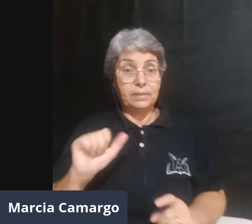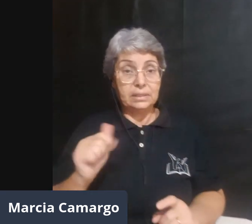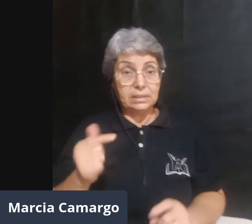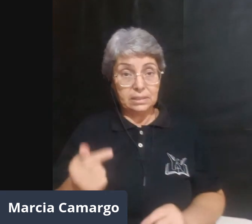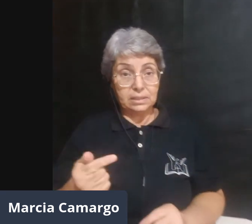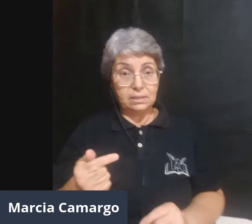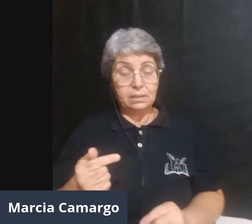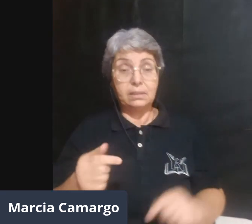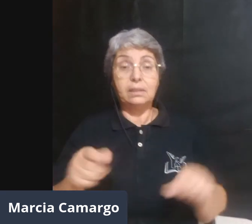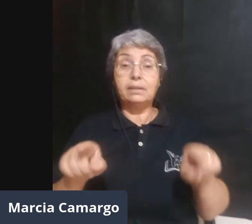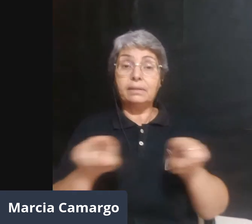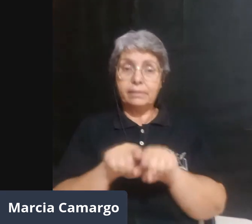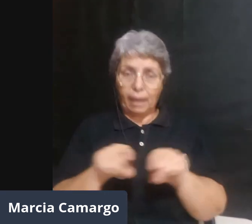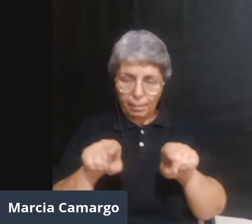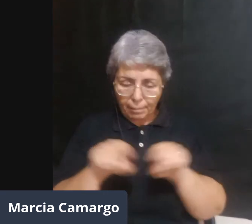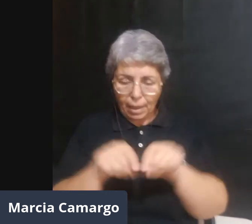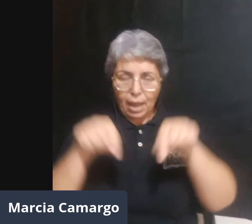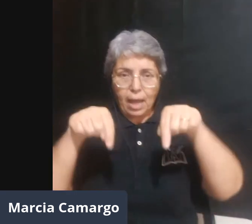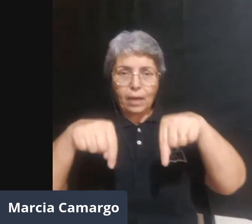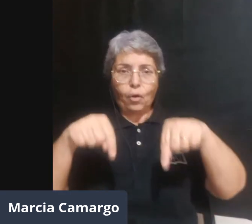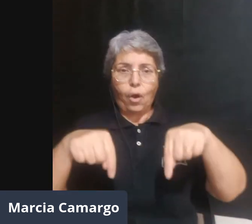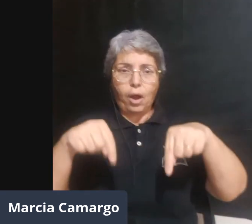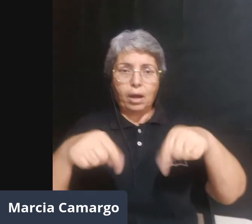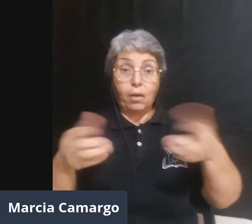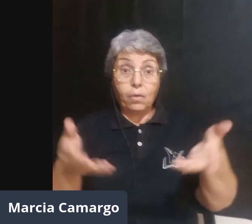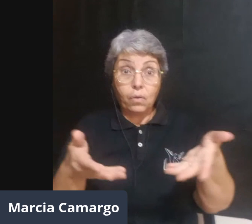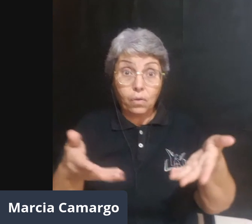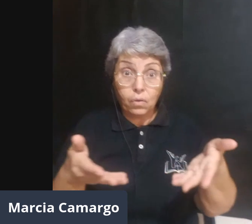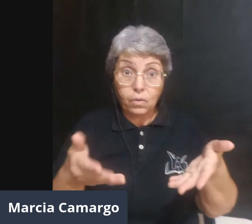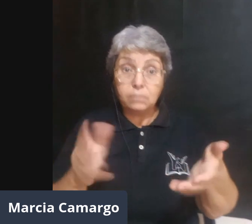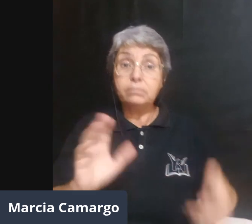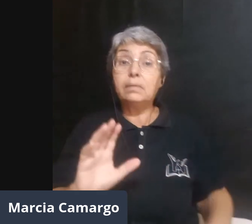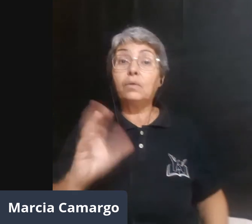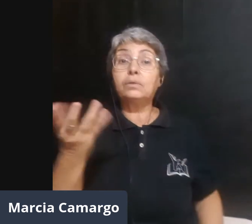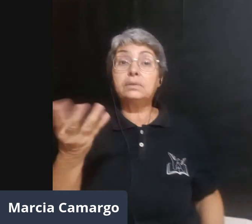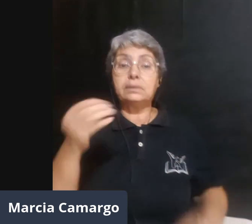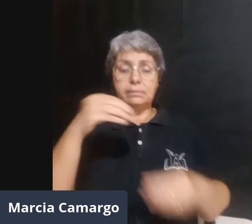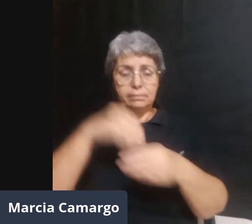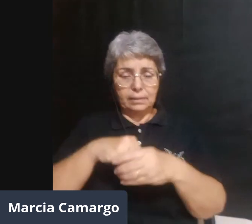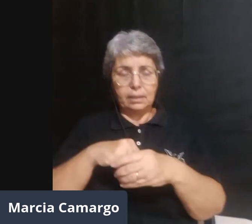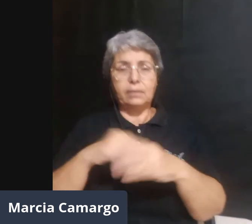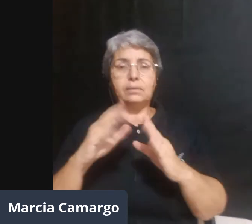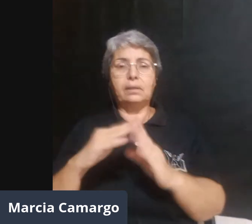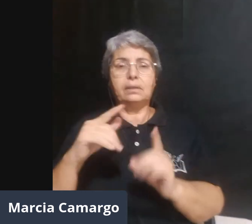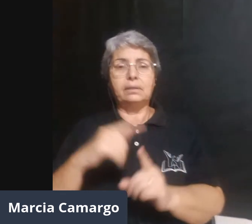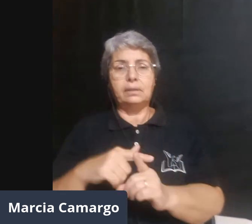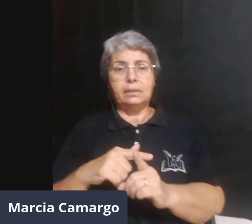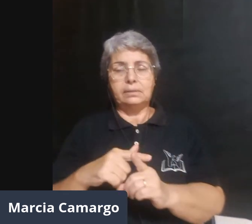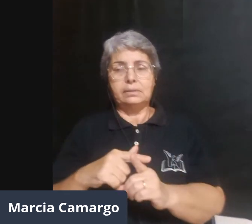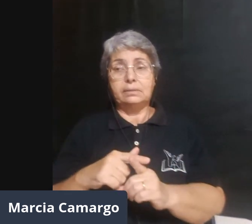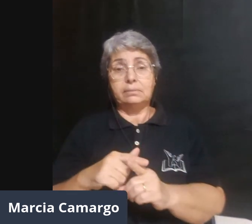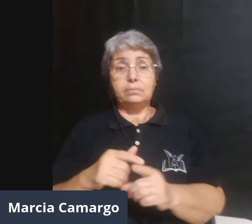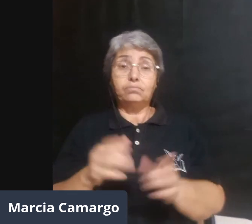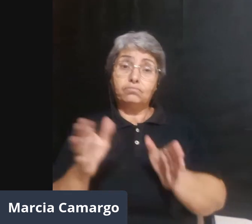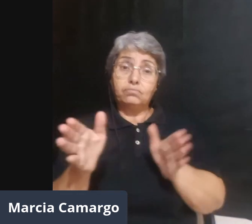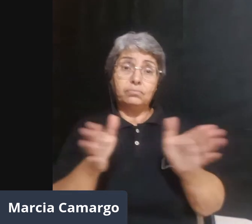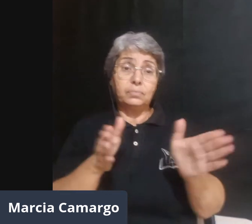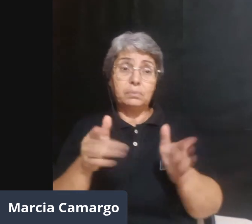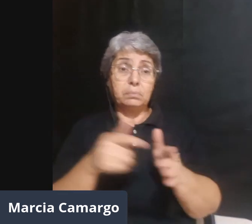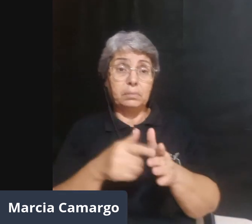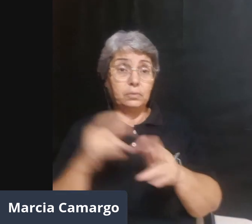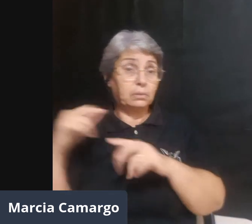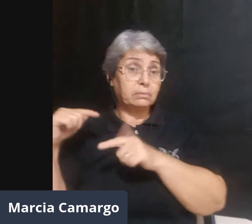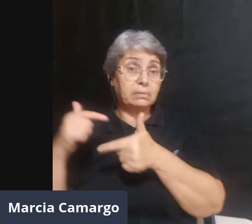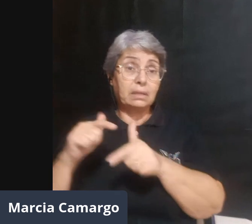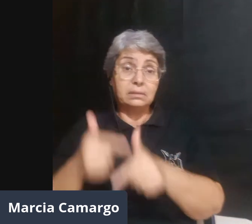exato momento acontecendo entre o povo de Deus, principalmente entre os conservadores que querem permanecer na